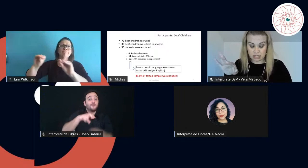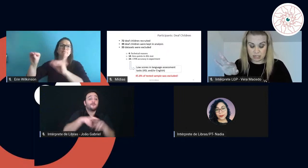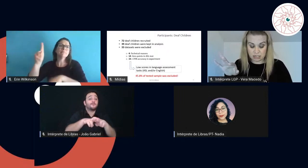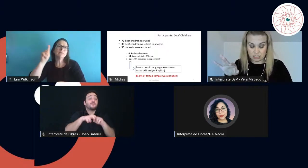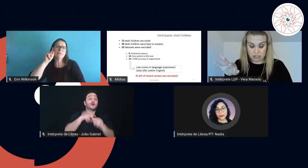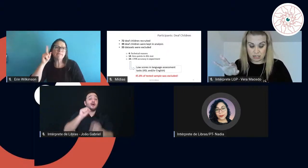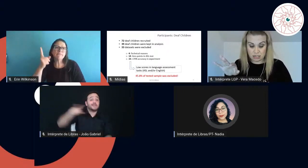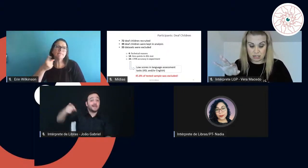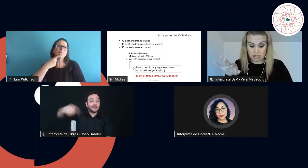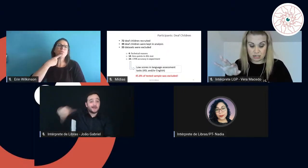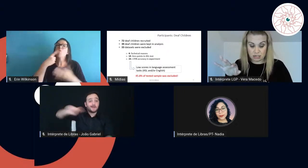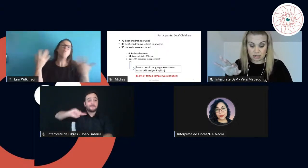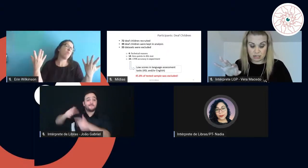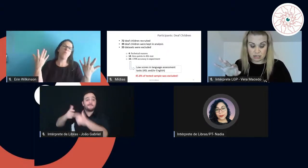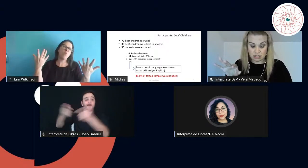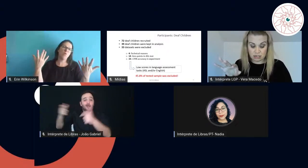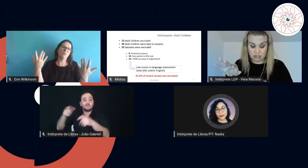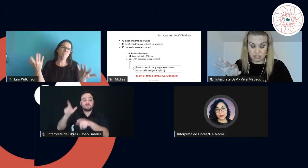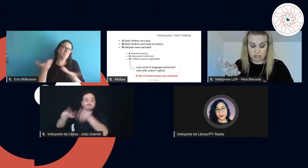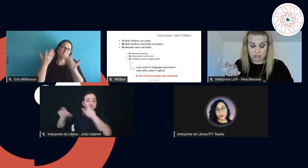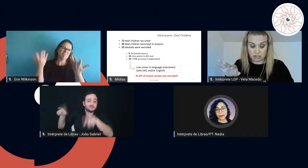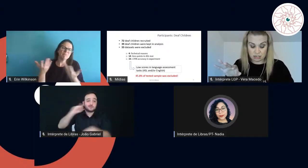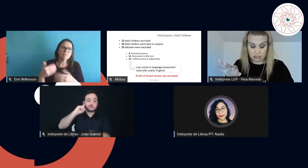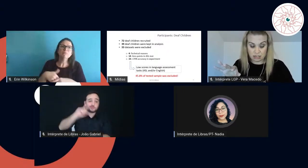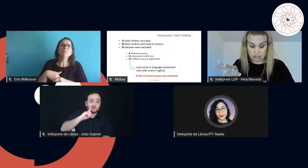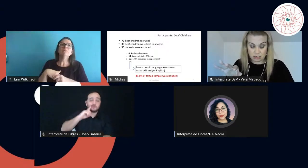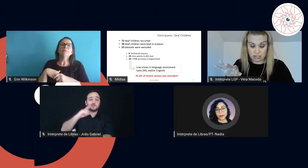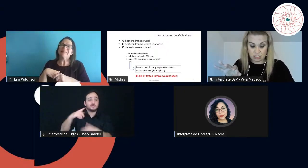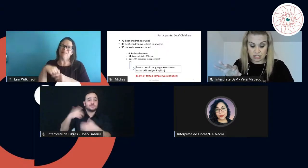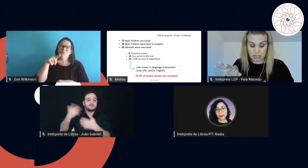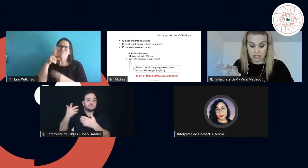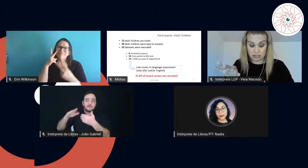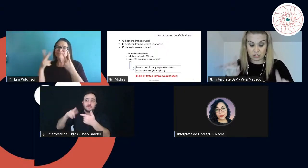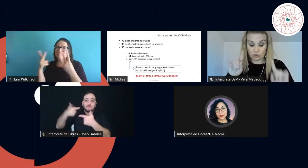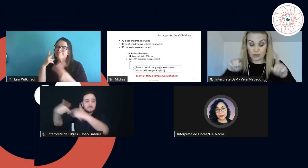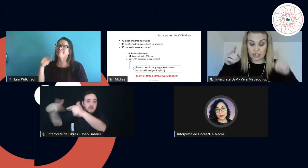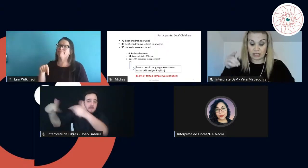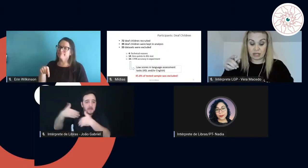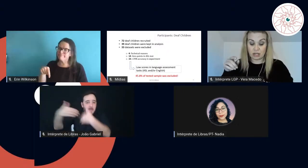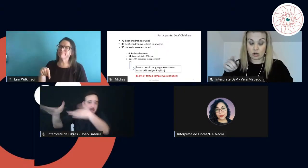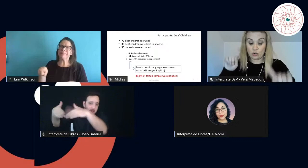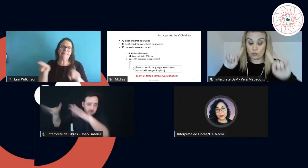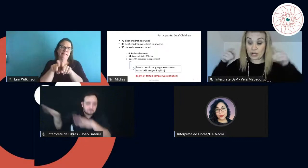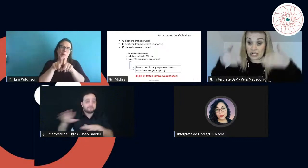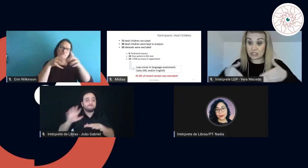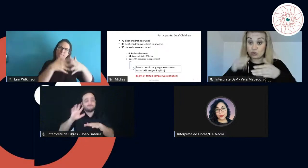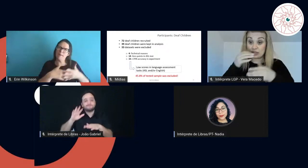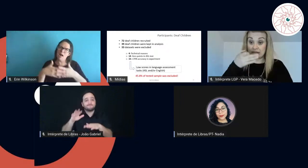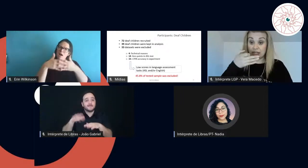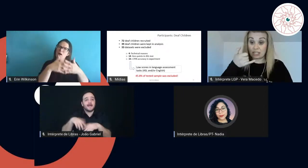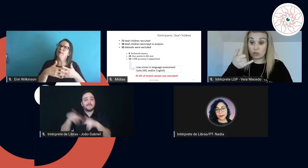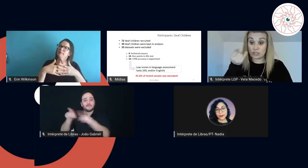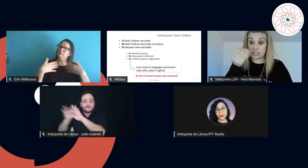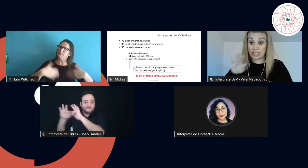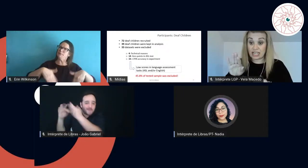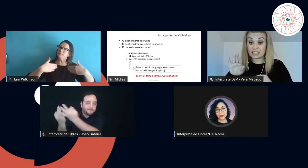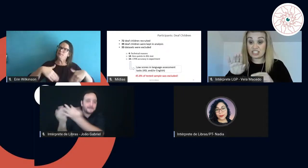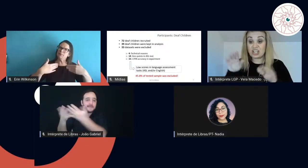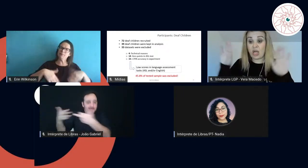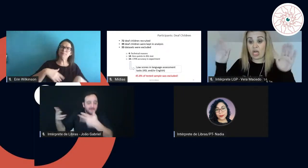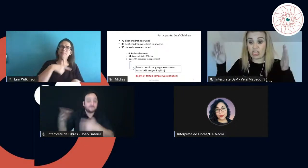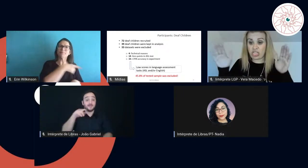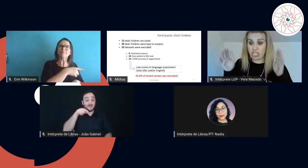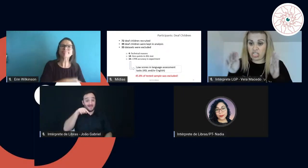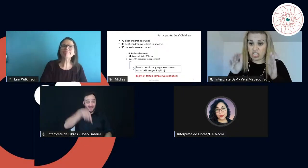crianças. Na verdade, perdão, eram inicialmente 72 crianças e ficaram apenas 32 crianças, né?